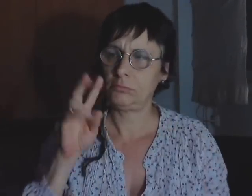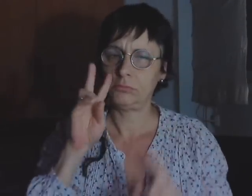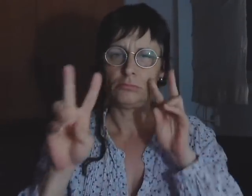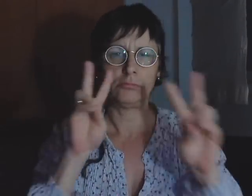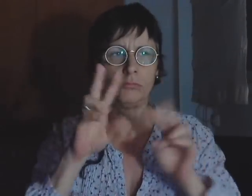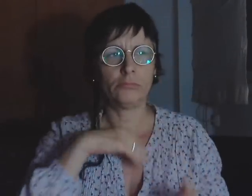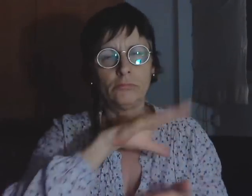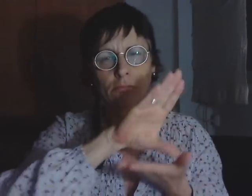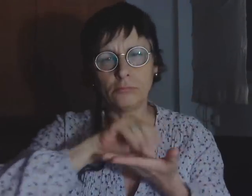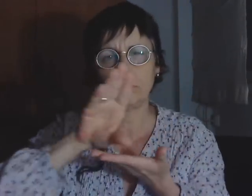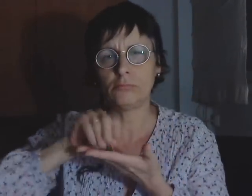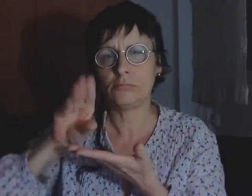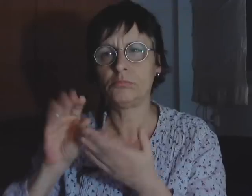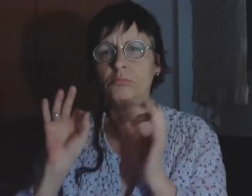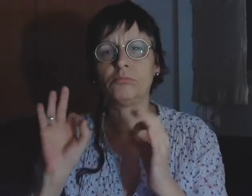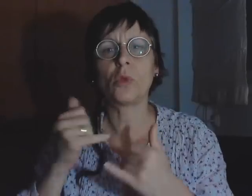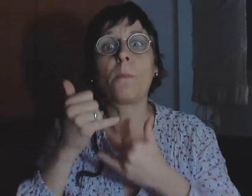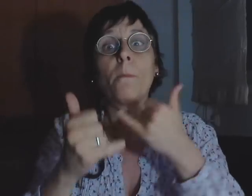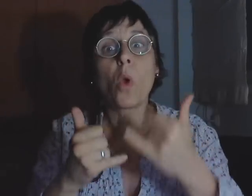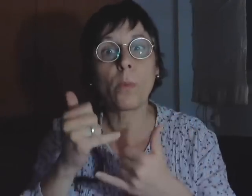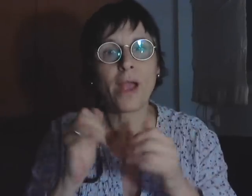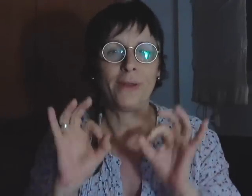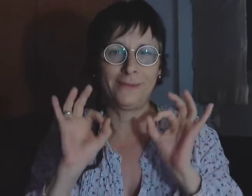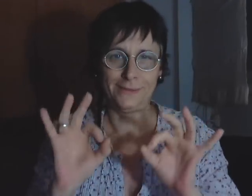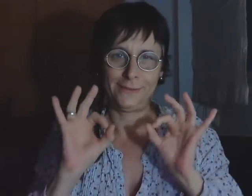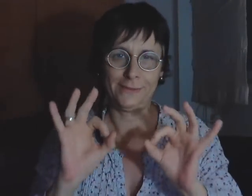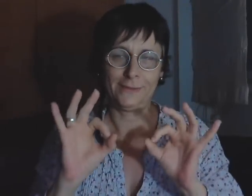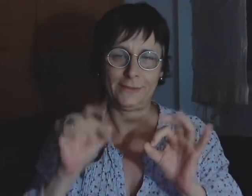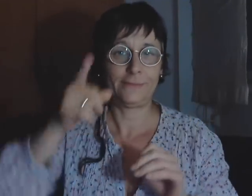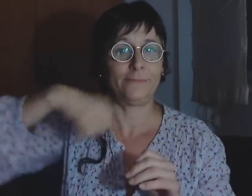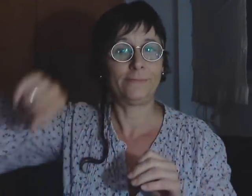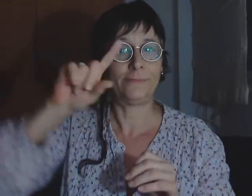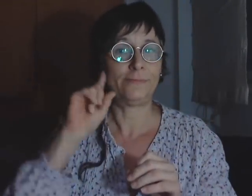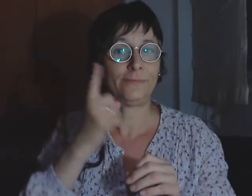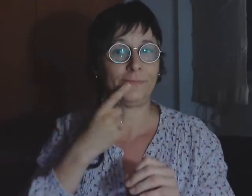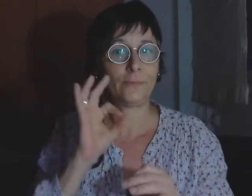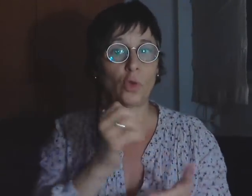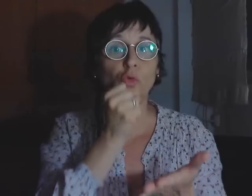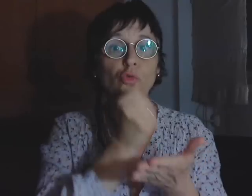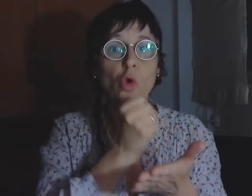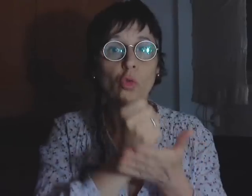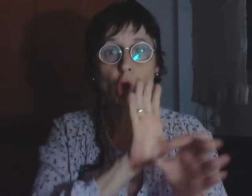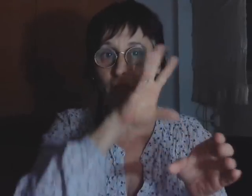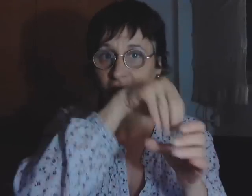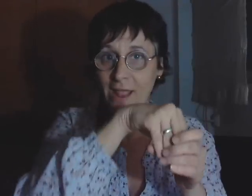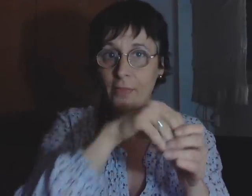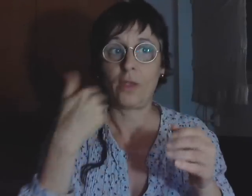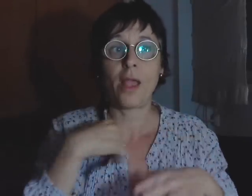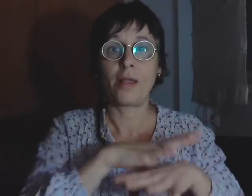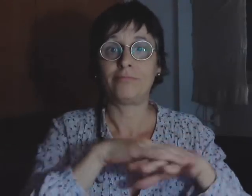grandes partidos están haciendo ya sus propias conclusiones de lo que sacaron ese debate, de lo que significó